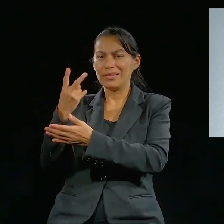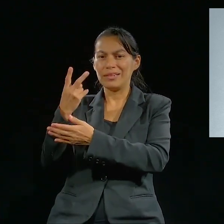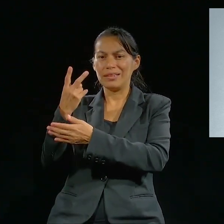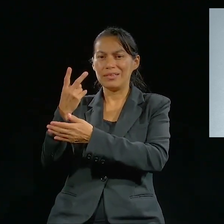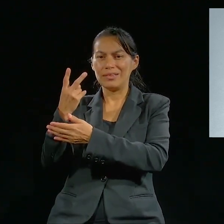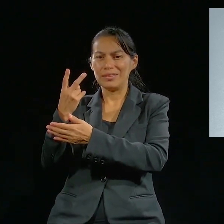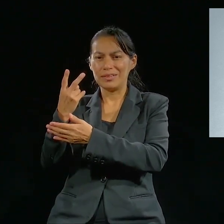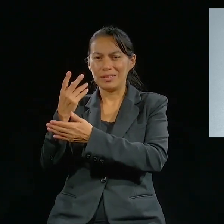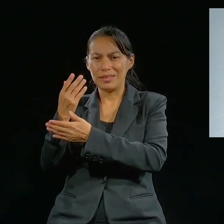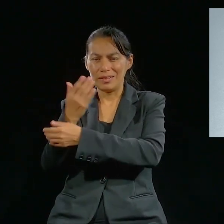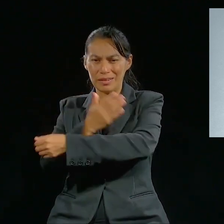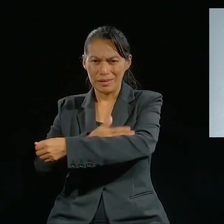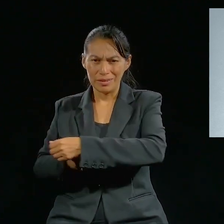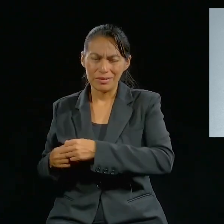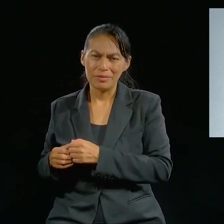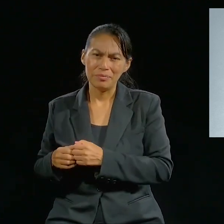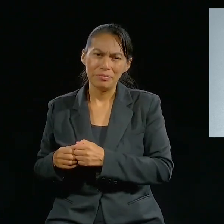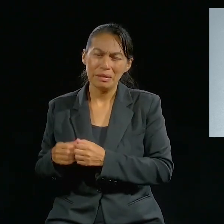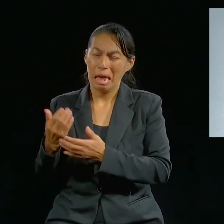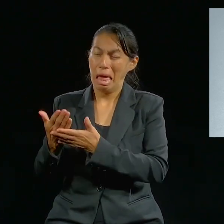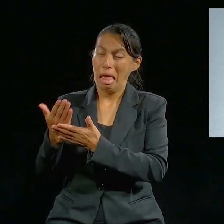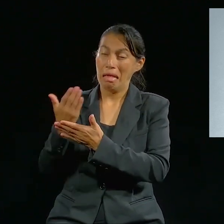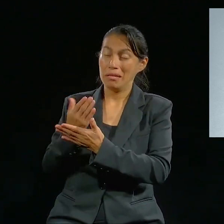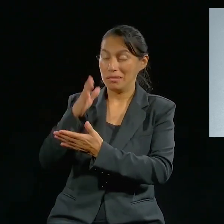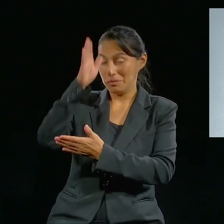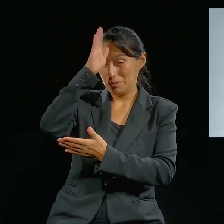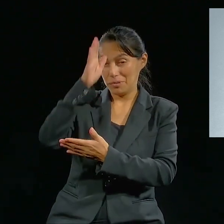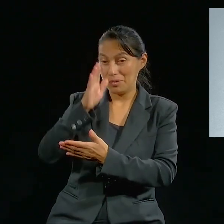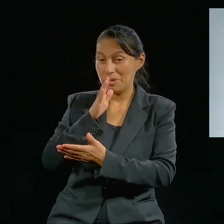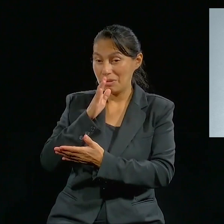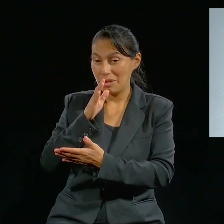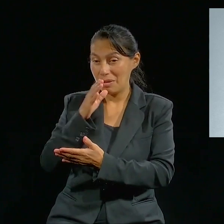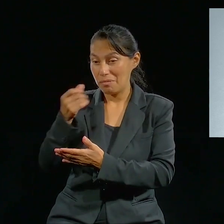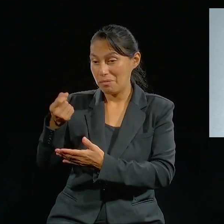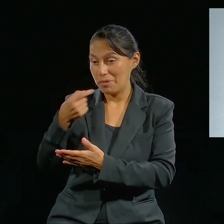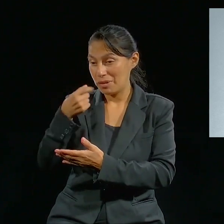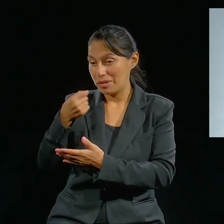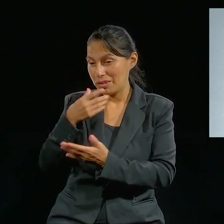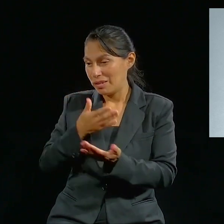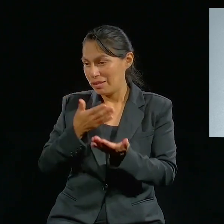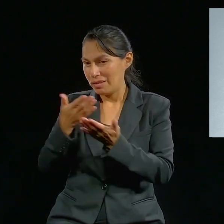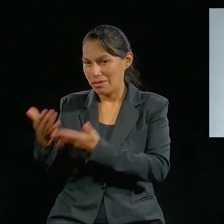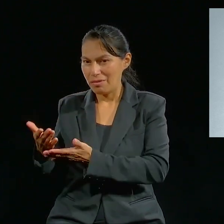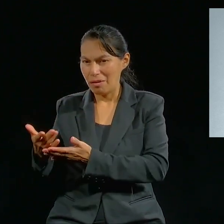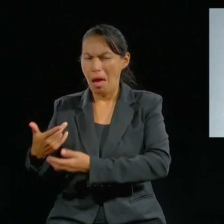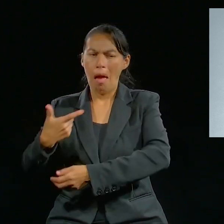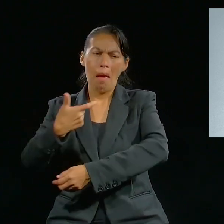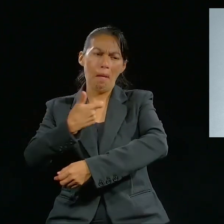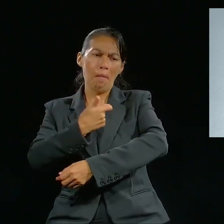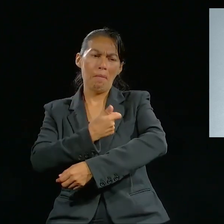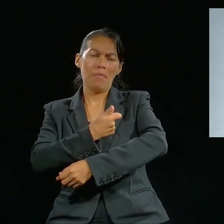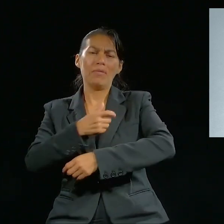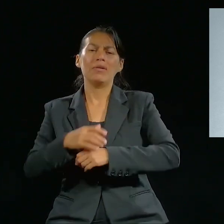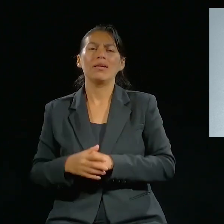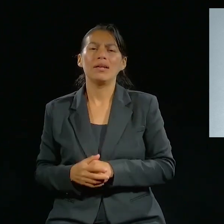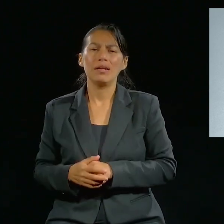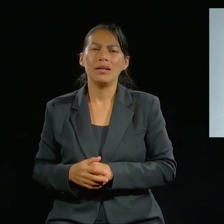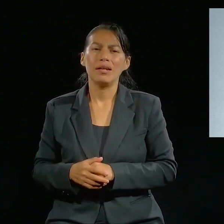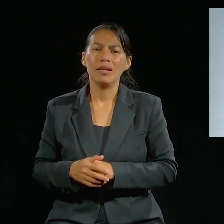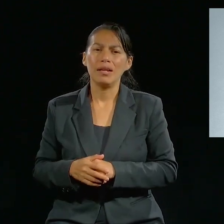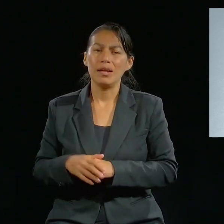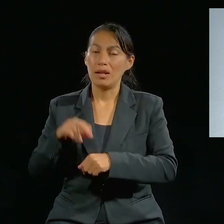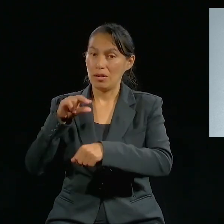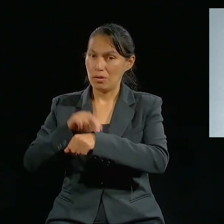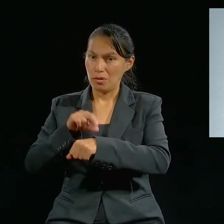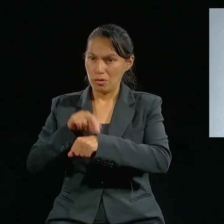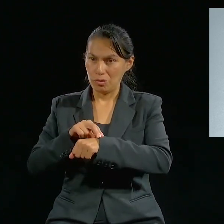tarde llegó como a mediodía o antes de mediodía se administró el medicamento el